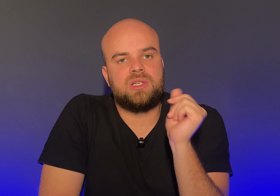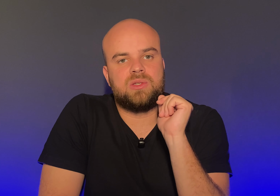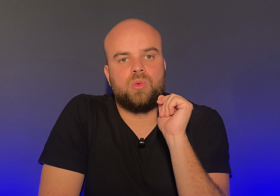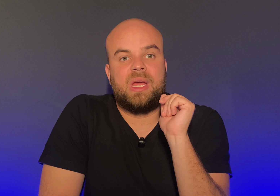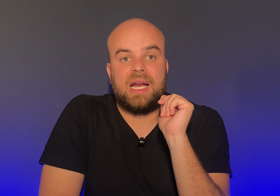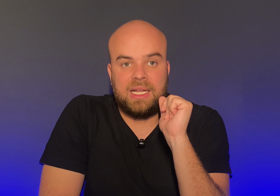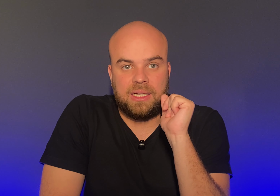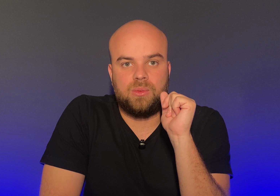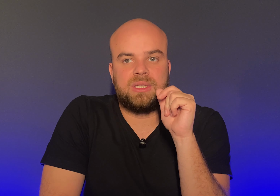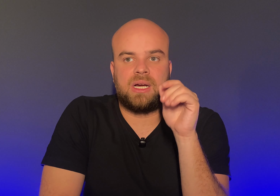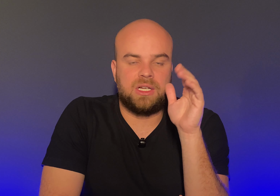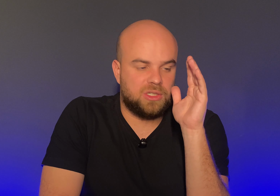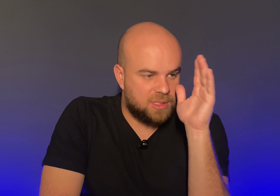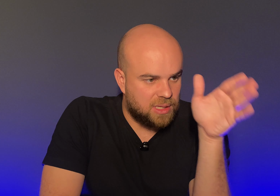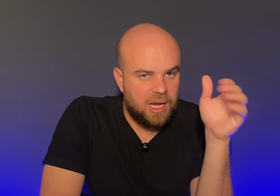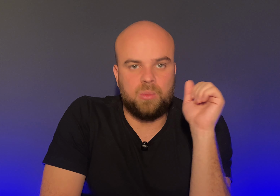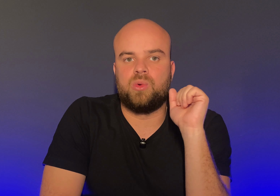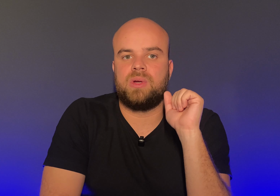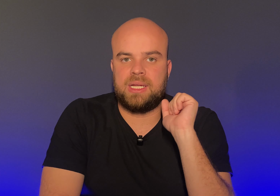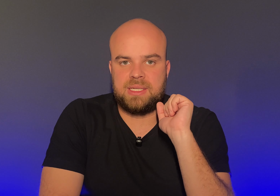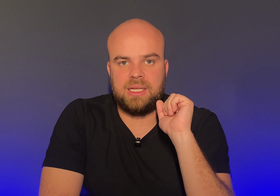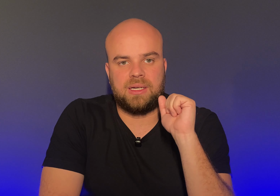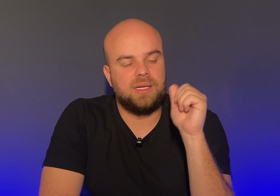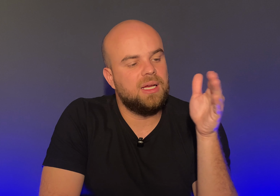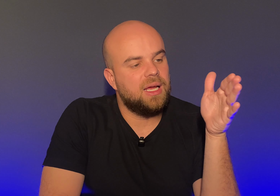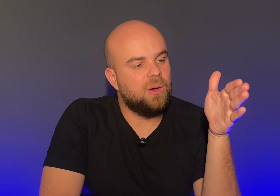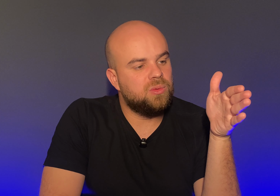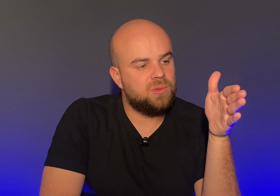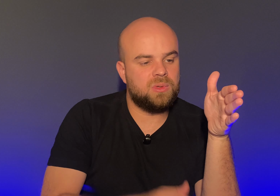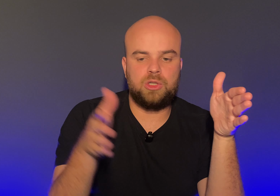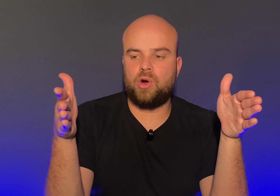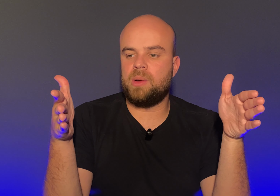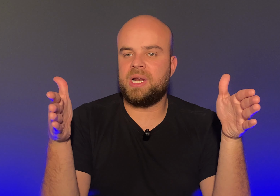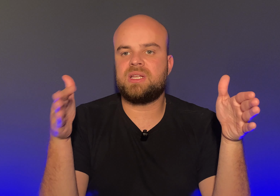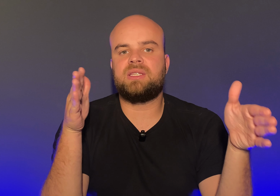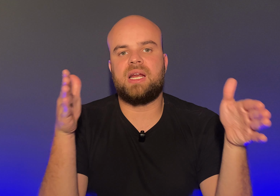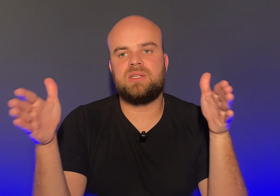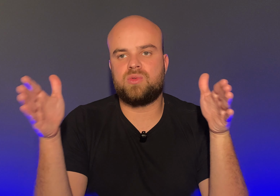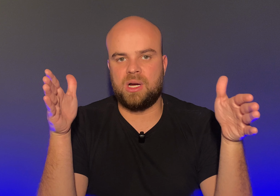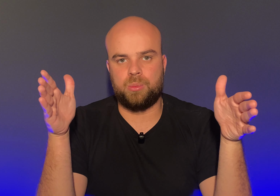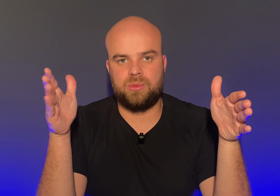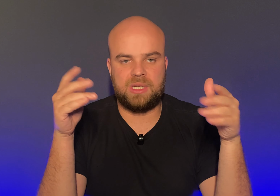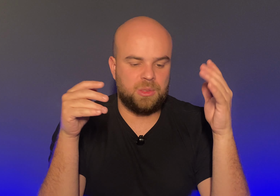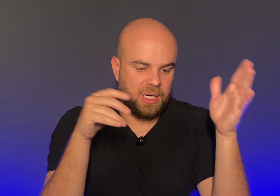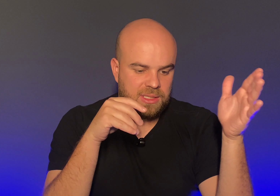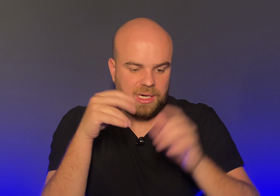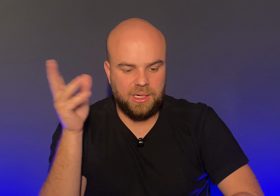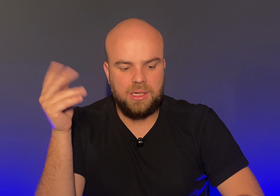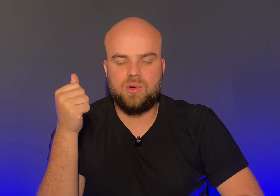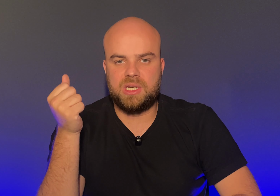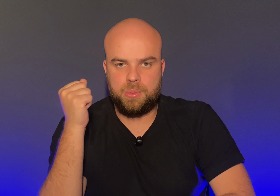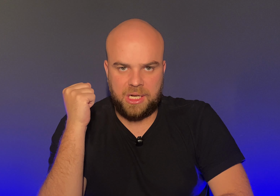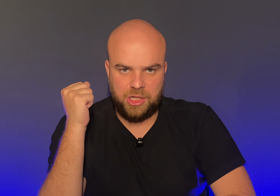a gente diz o beirada o atacante de Extremo e etc é o que joga pelas laterais do campo seja pela esquerda ou seja pela